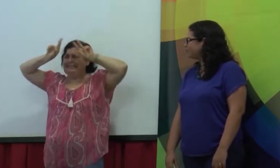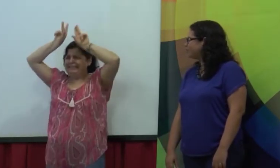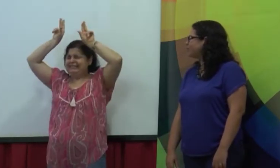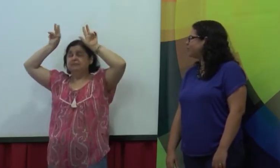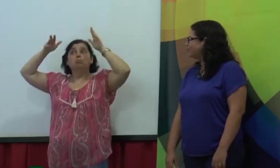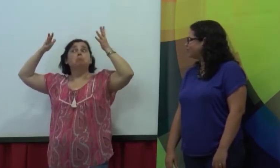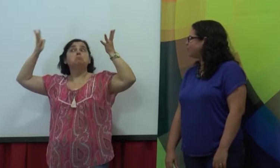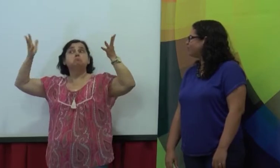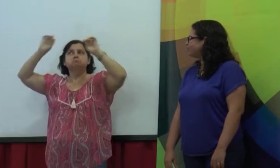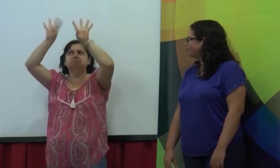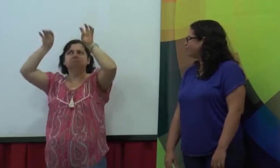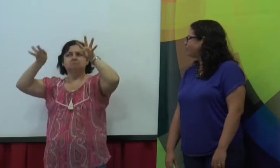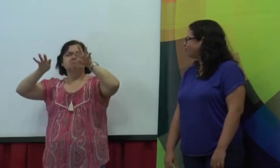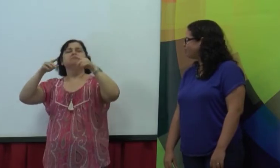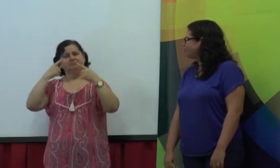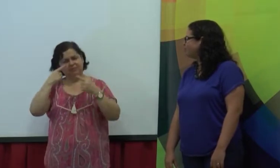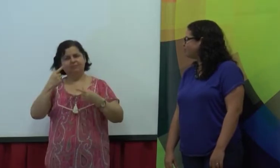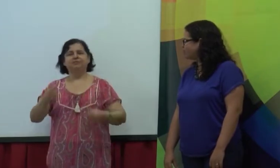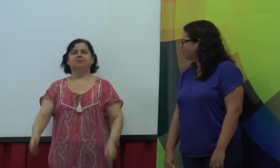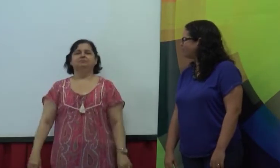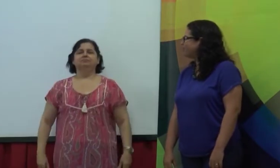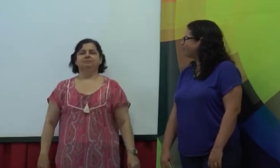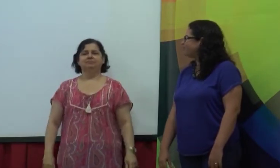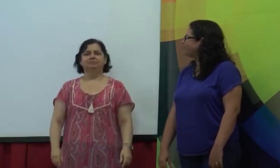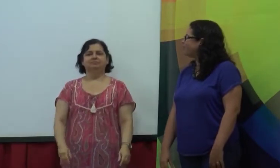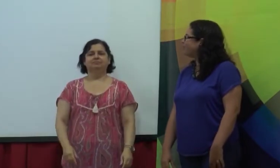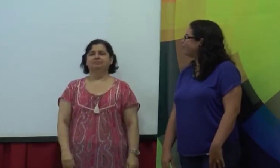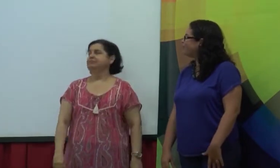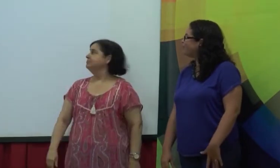pesquisar, elaborar.